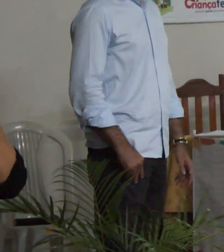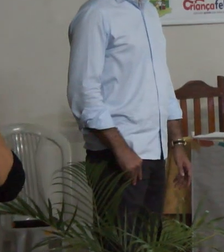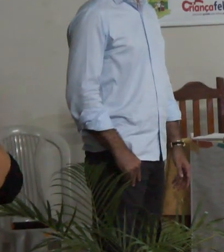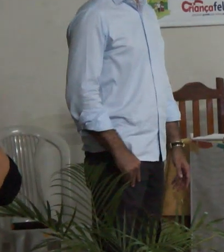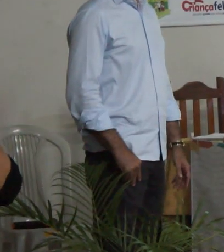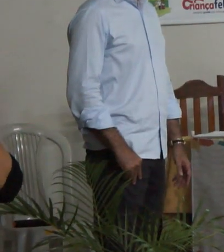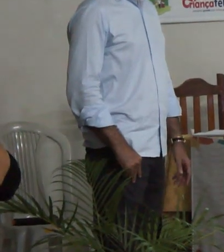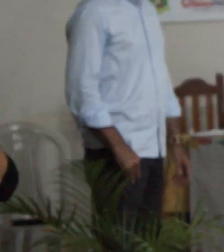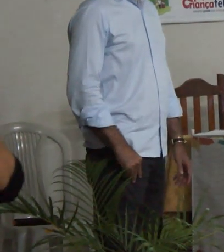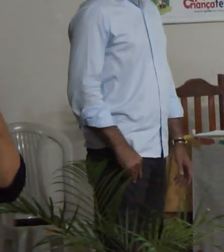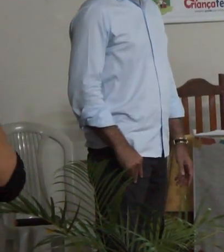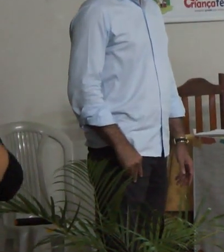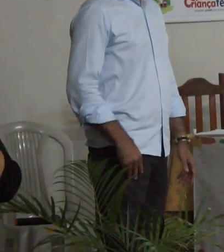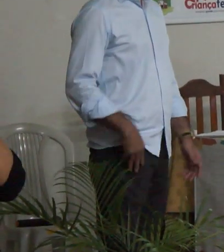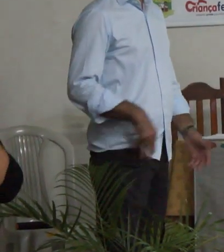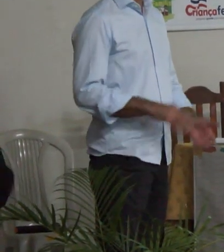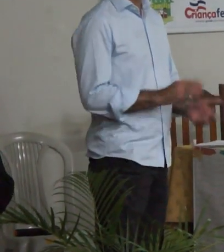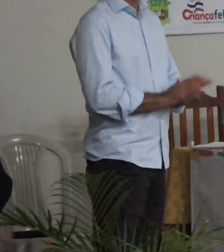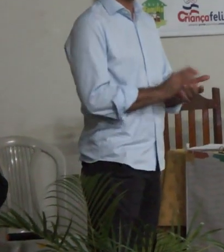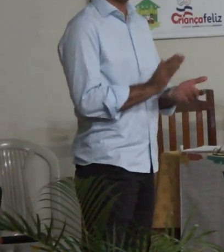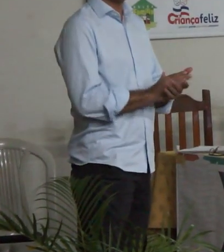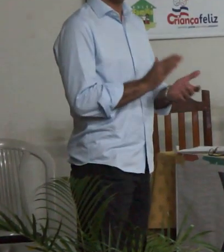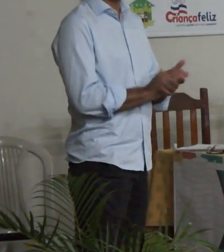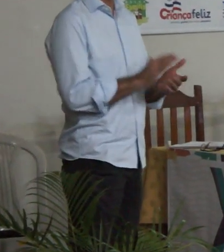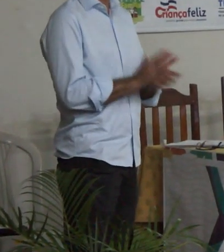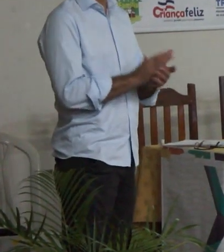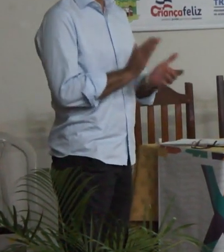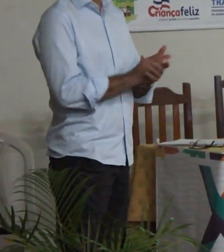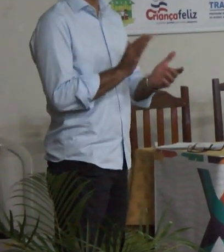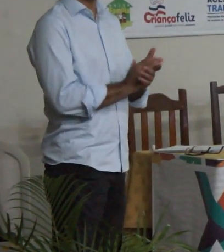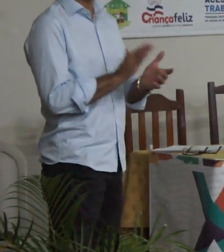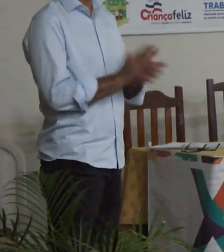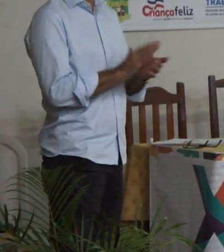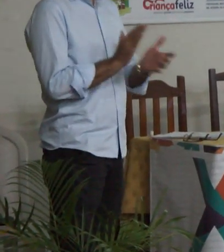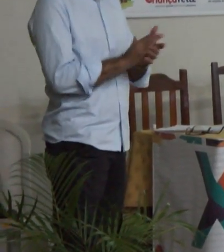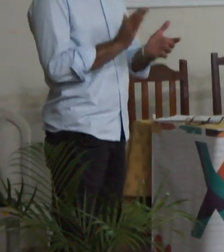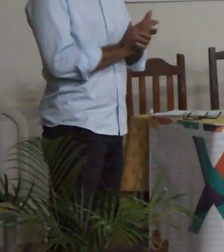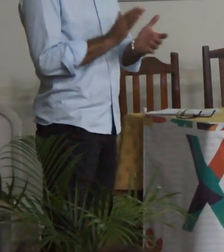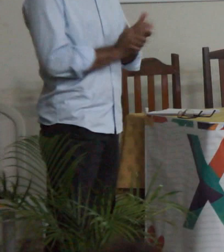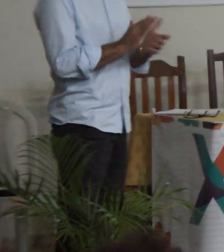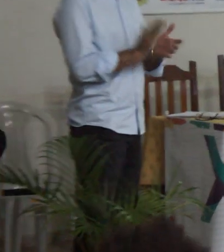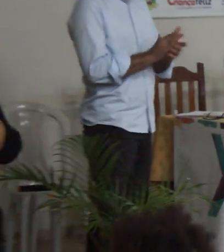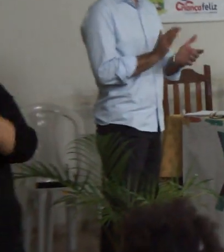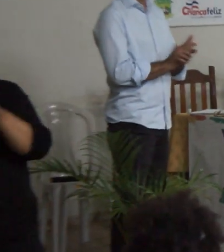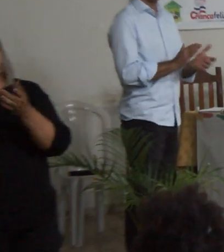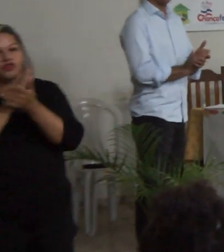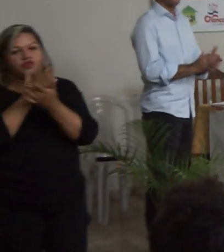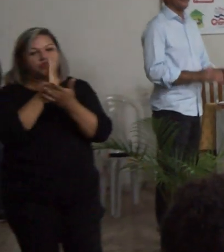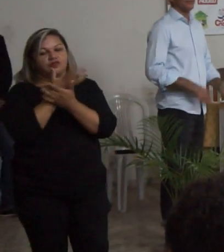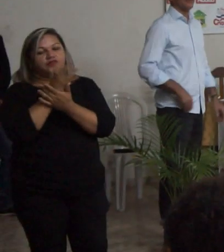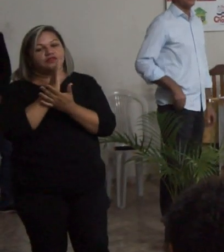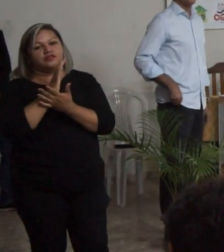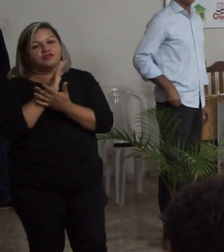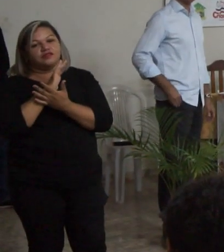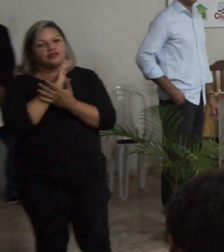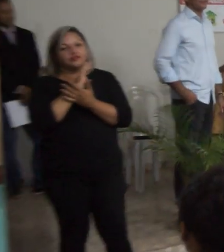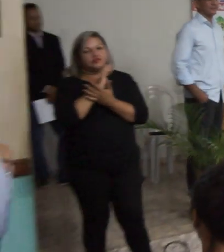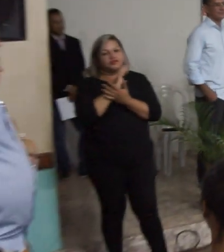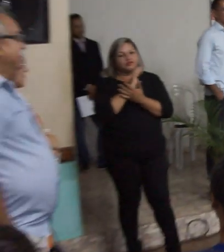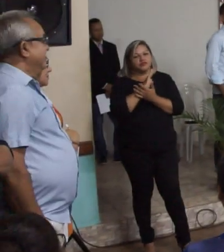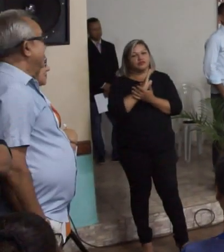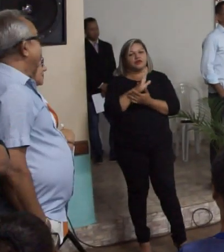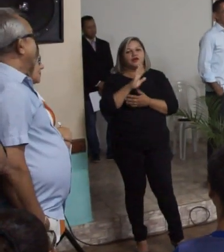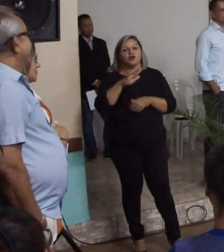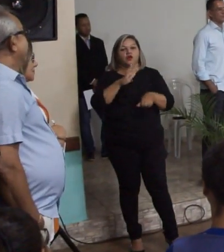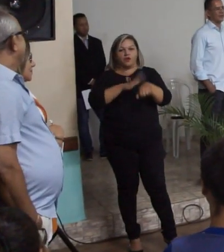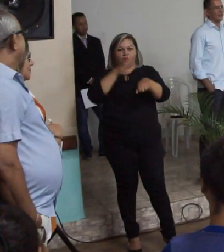na frente, é atrás, a mulher tem que estar presente na vida da gente. Mas se encontrou esta forma, e falei do Mais Renda